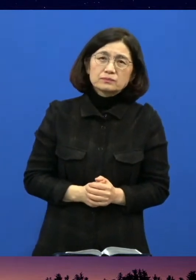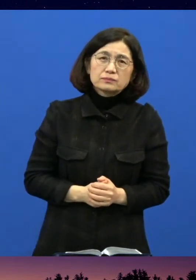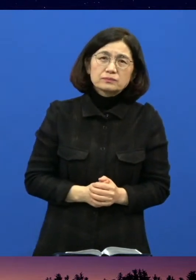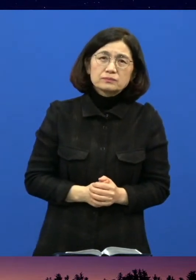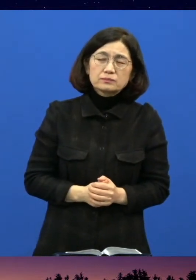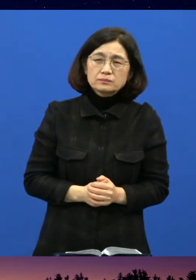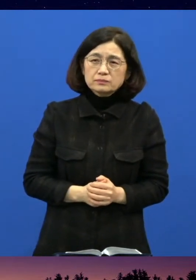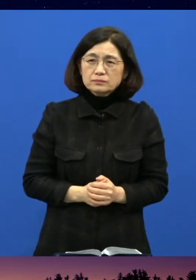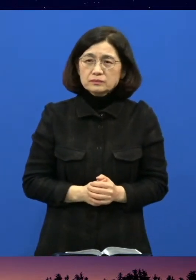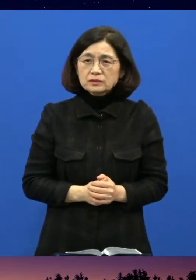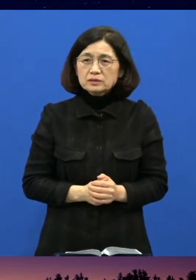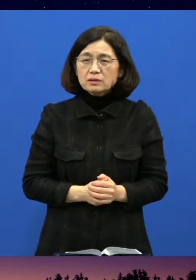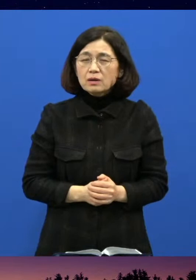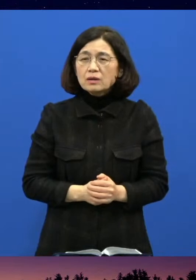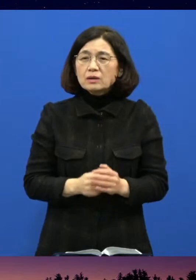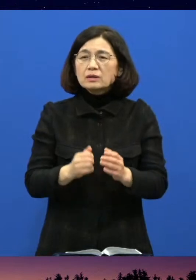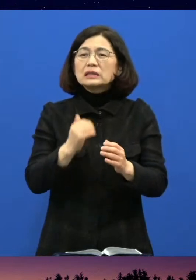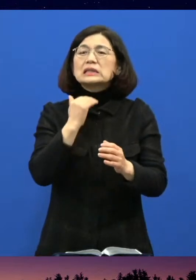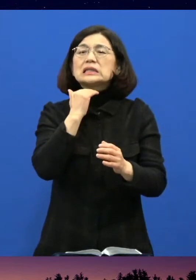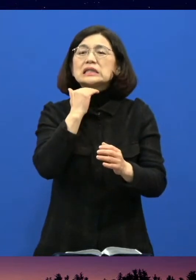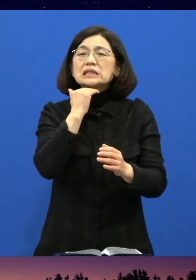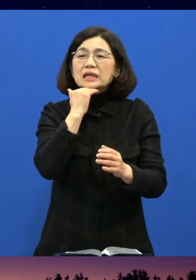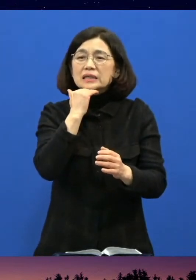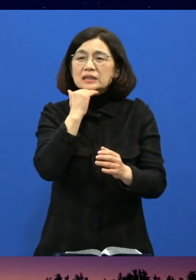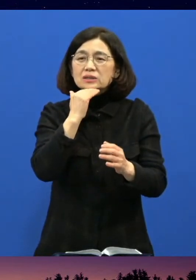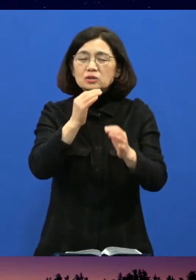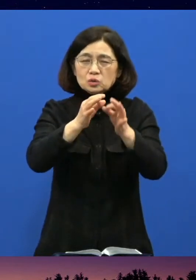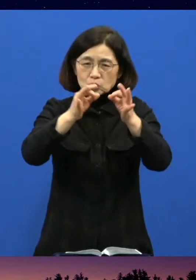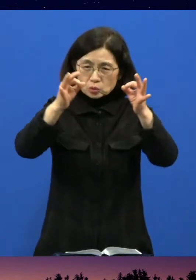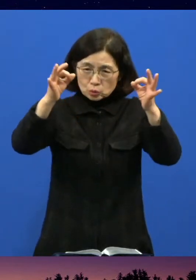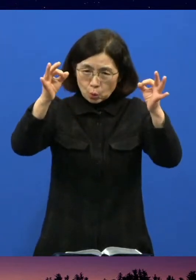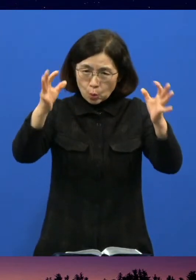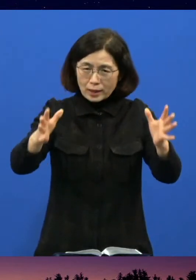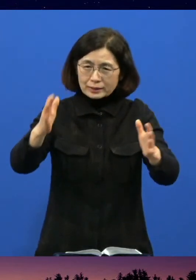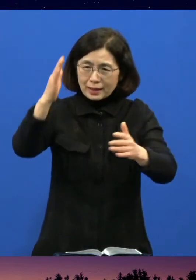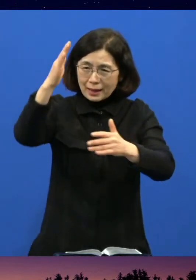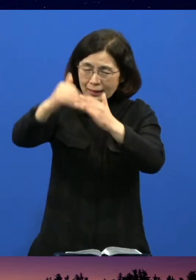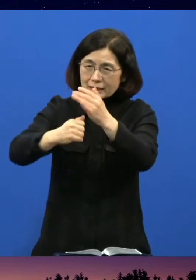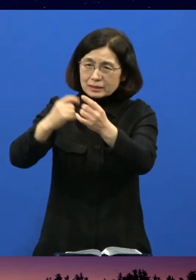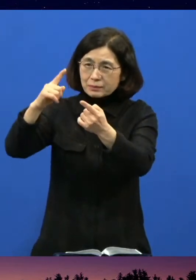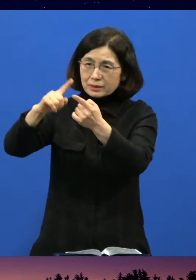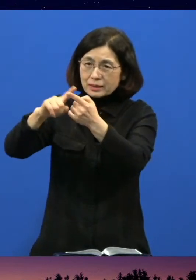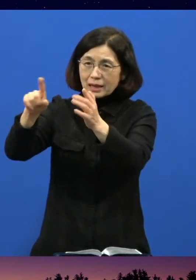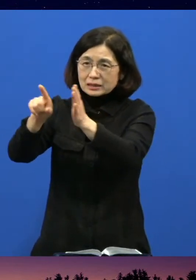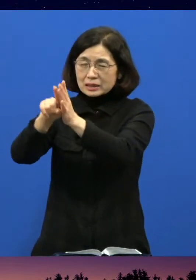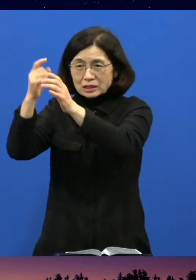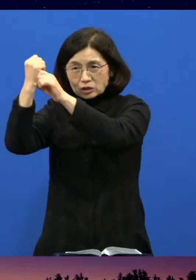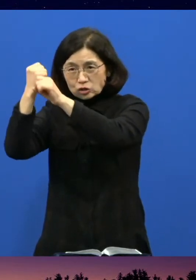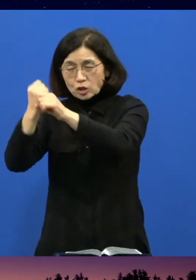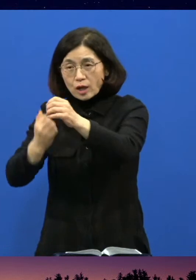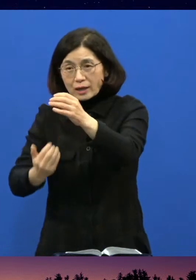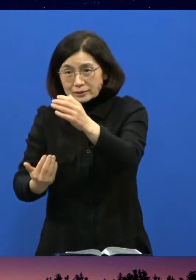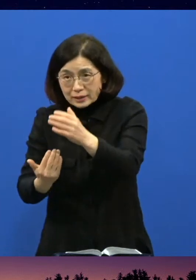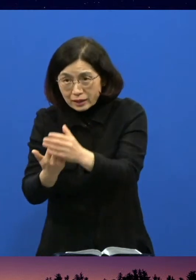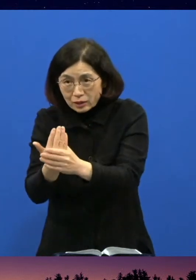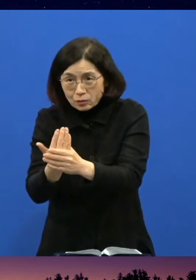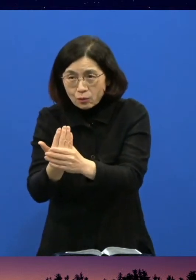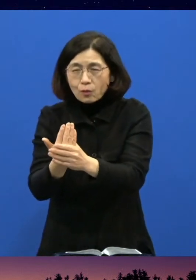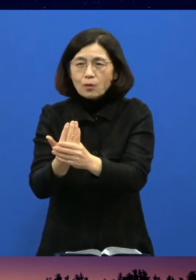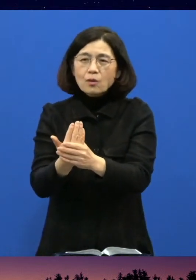거기에서 믿음이 자라고, 거기에서 신뢰가 쌓여져 가고, 거기에서 하나님께 더 가까이 나가게 돼.